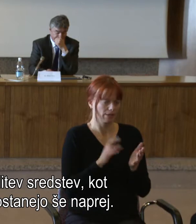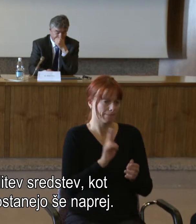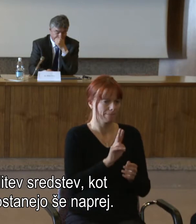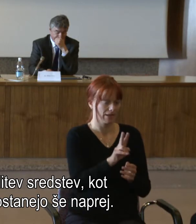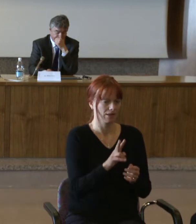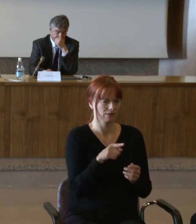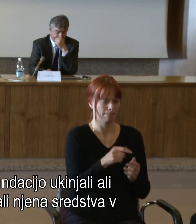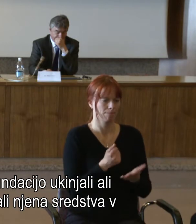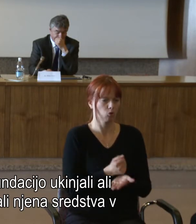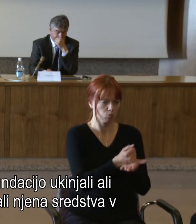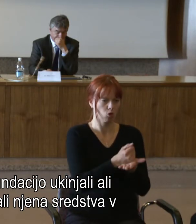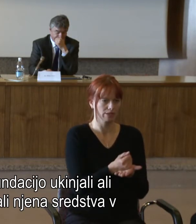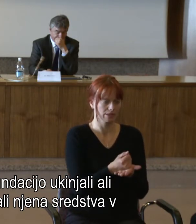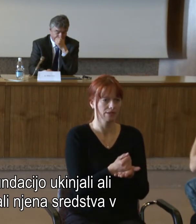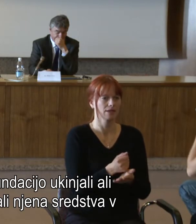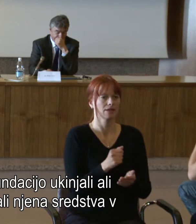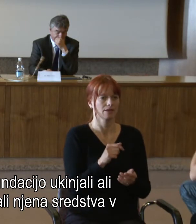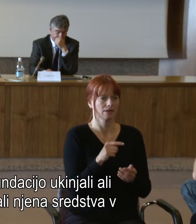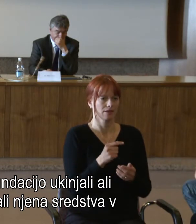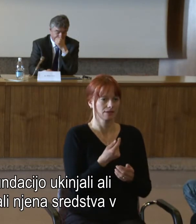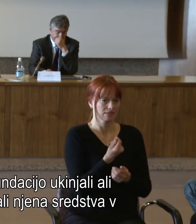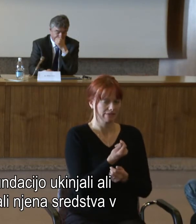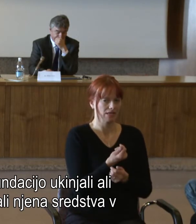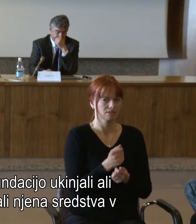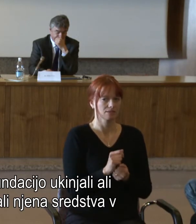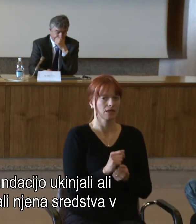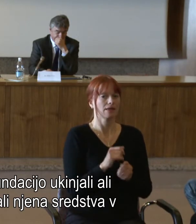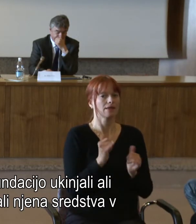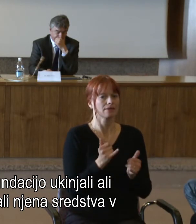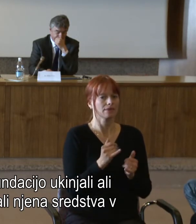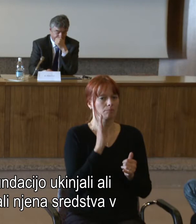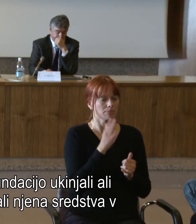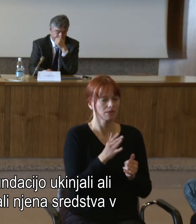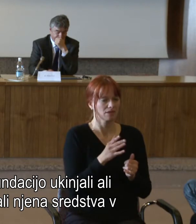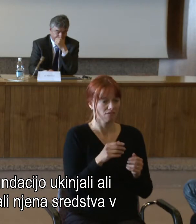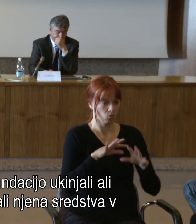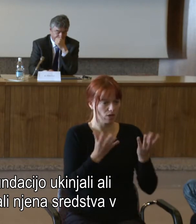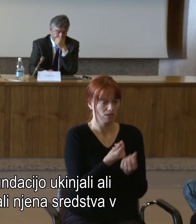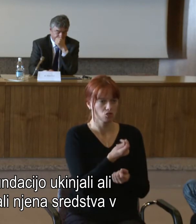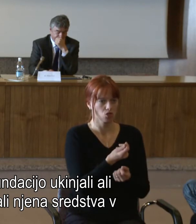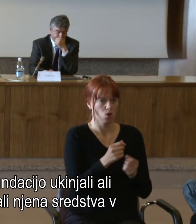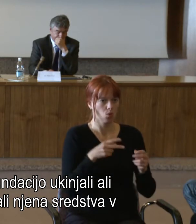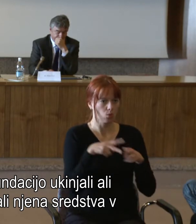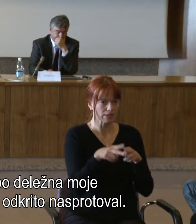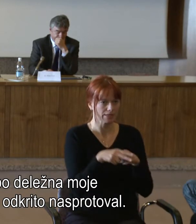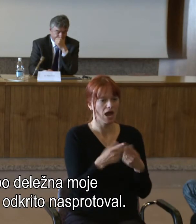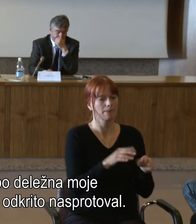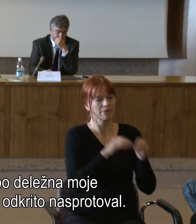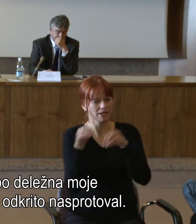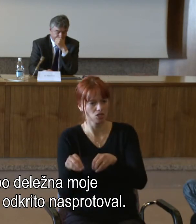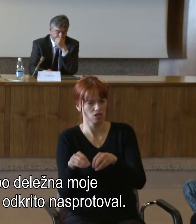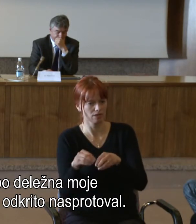naprej. In ta ideja o tem, da bi fundacijo ukinjali oziroma kakorkoli prenašali njena sredstva v